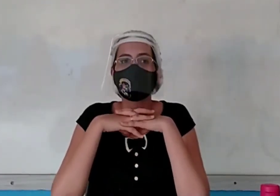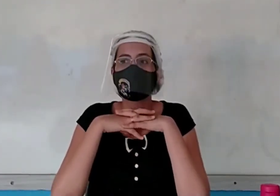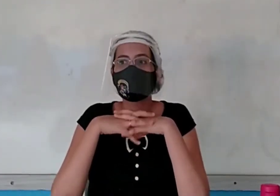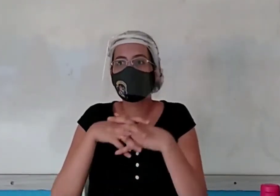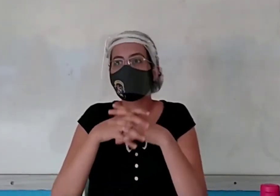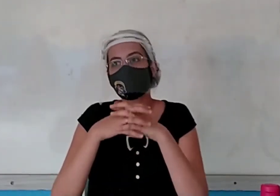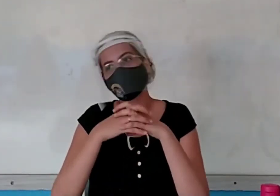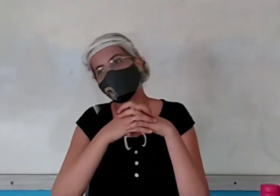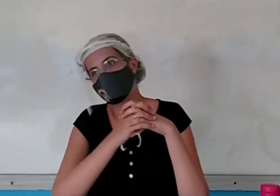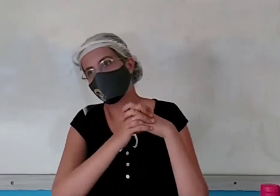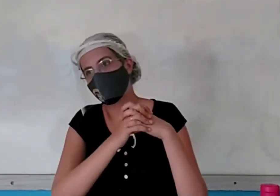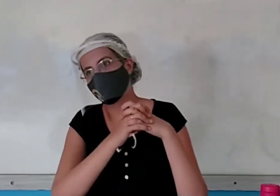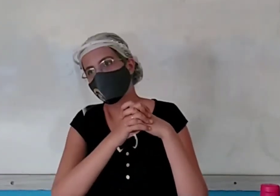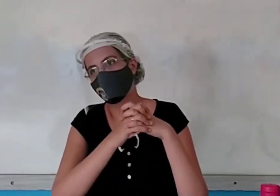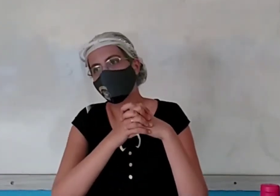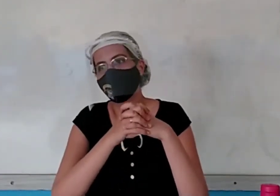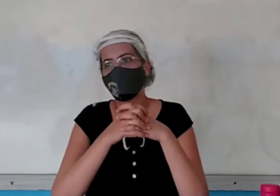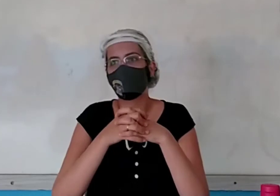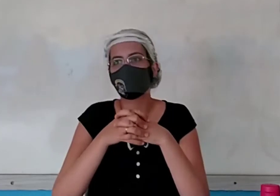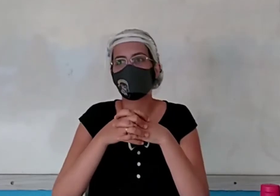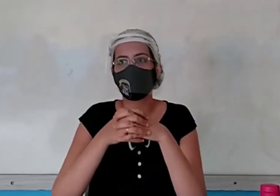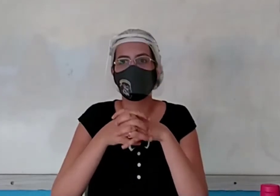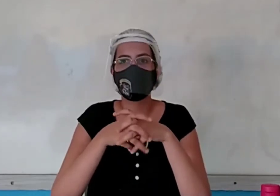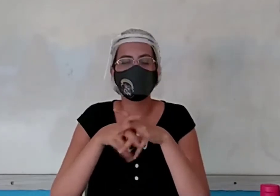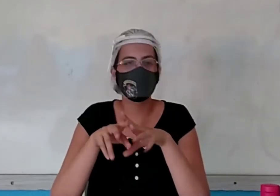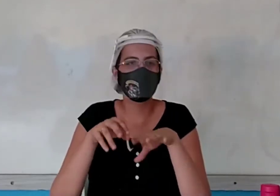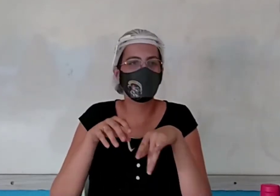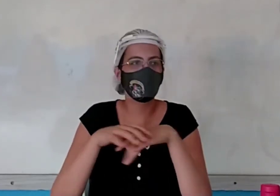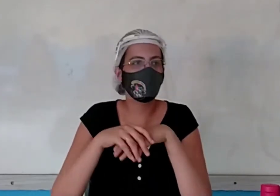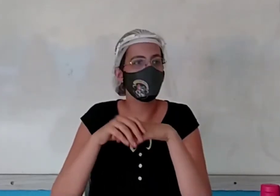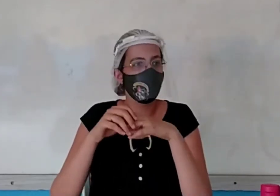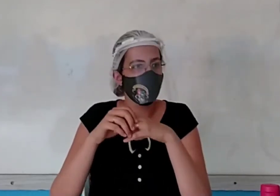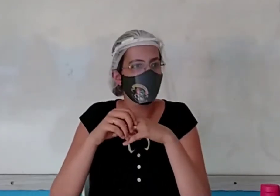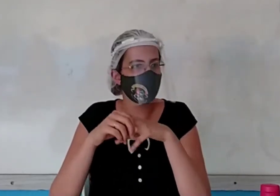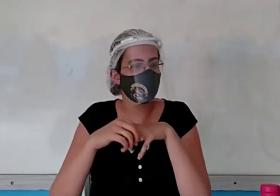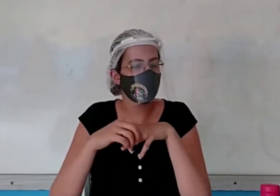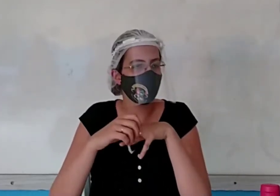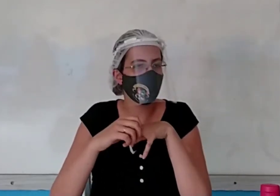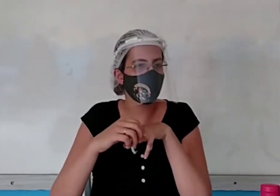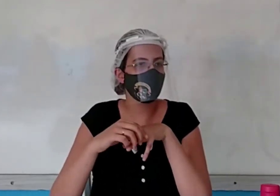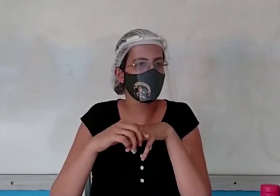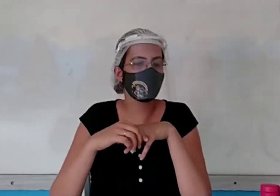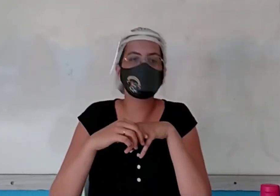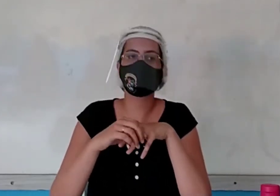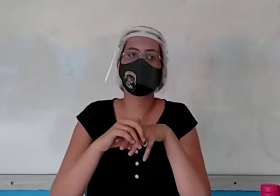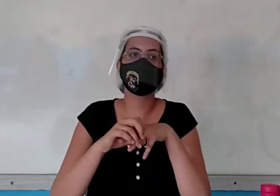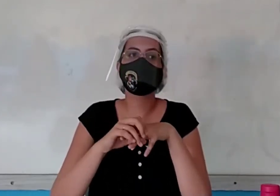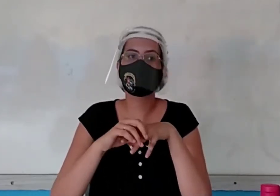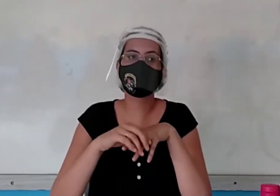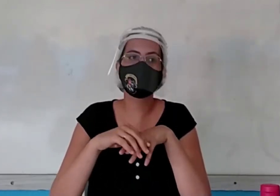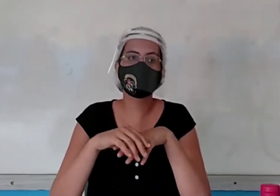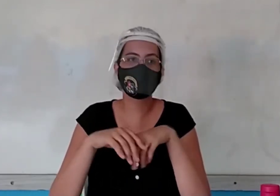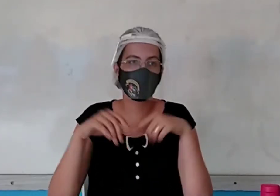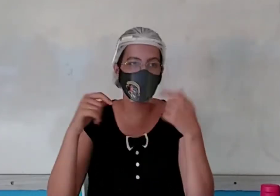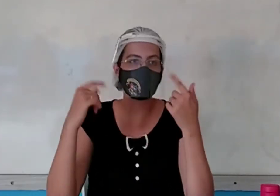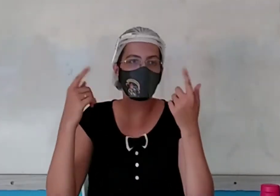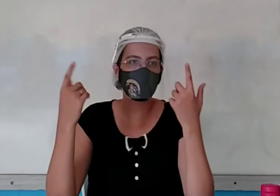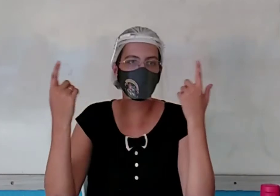Nada disso, é atravessando a rua. Aí, está lá, a mulher. Ei, presteção, olha como ela disse. Ele não é doido? Ele está me